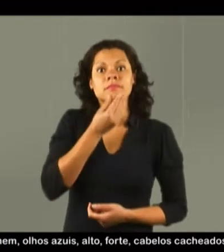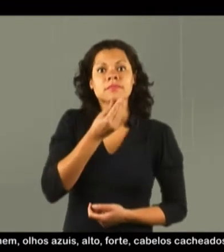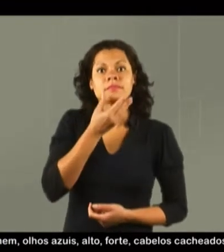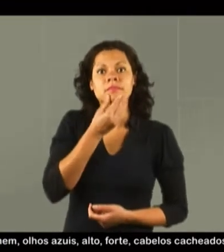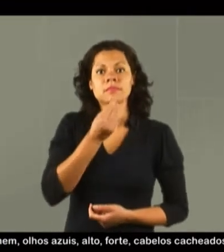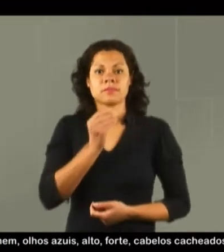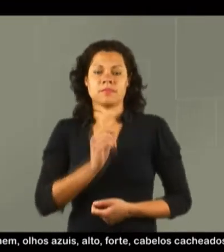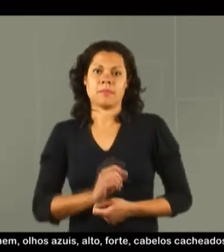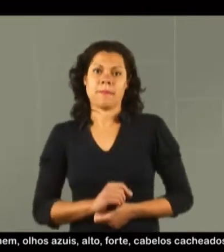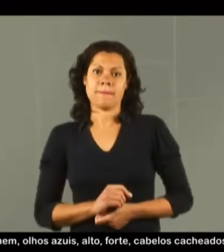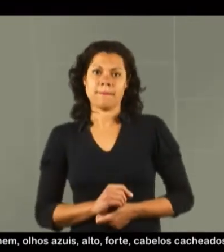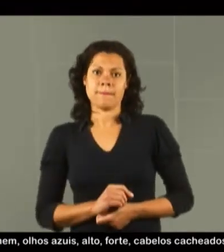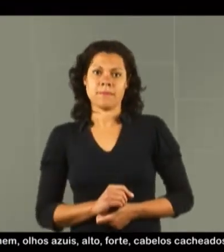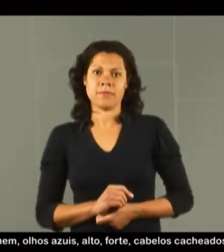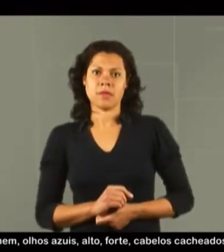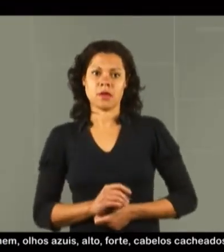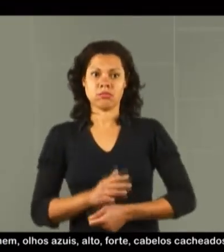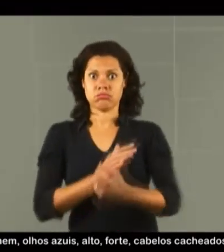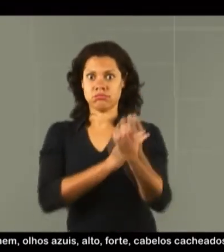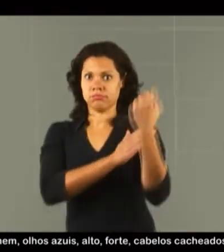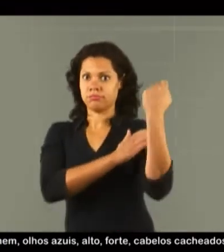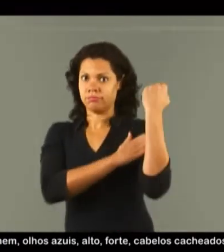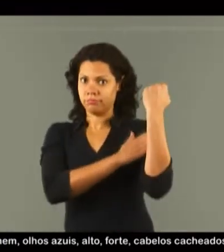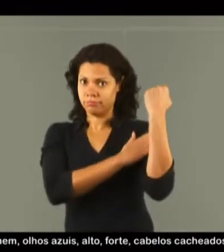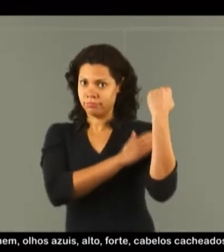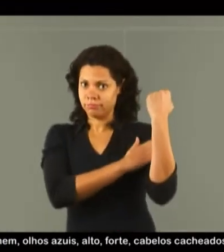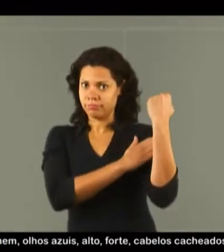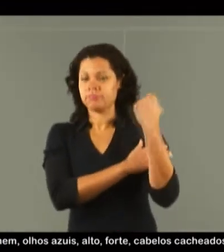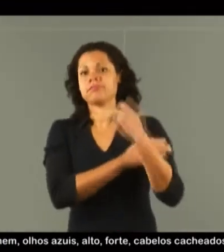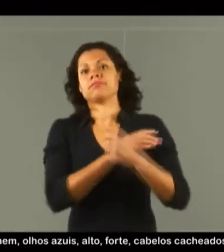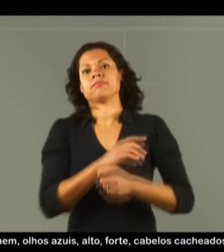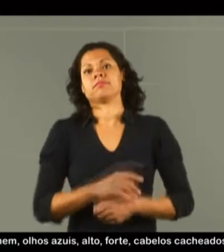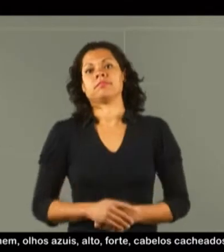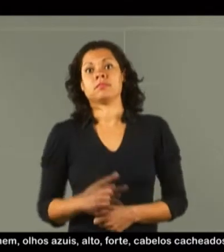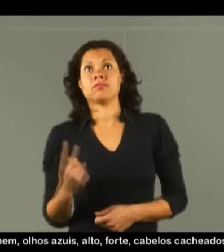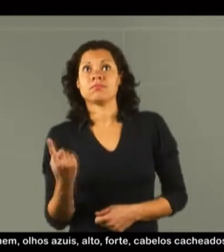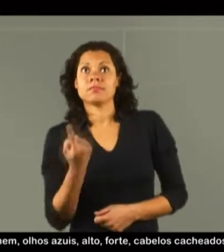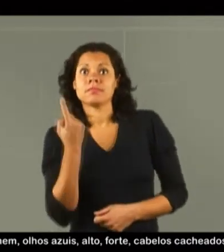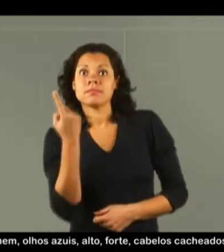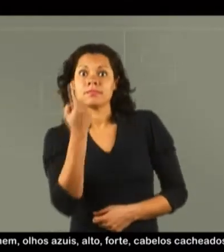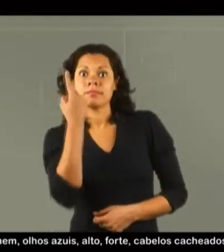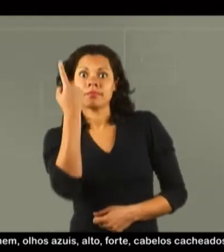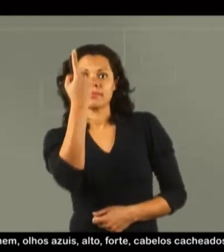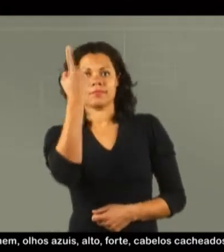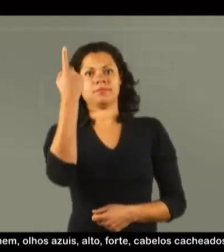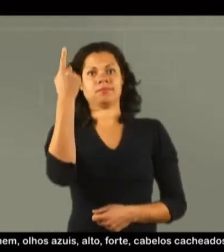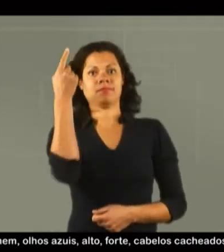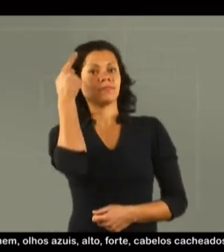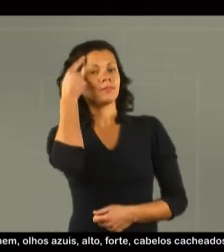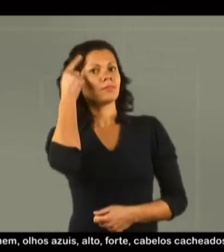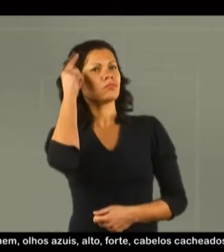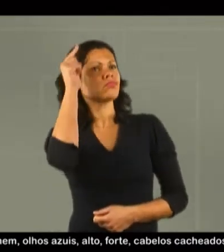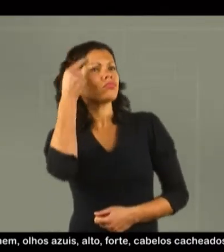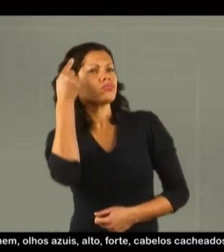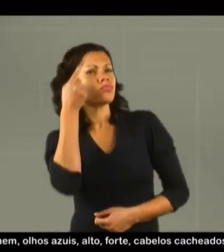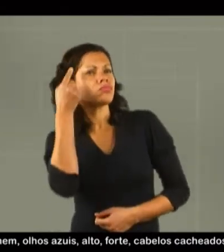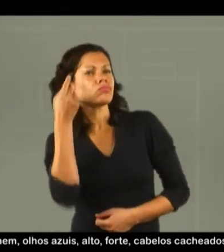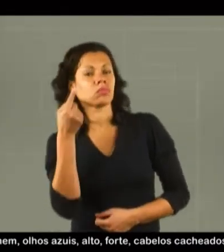um homem, olhos azuis, alto, forte, cabelos cacheados,